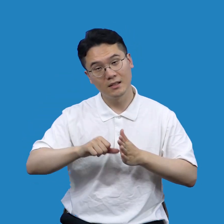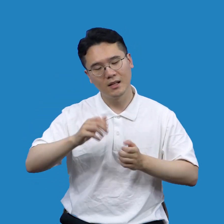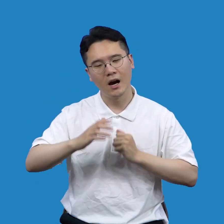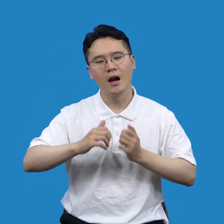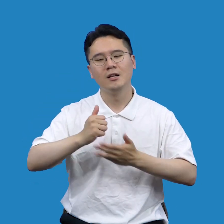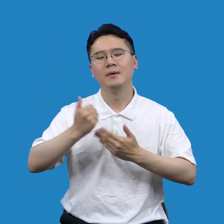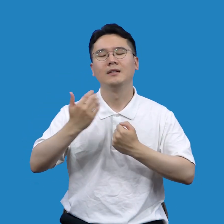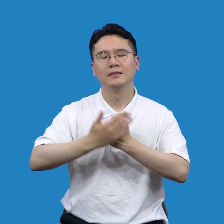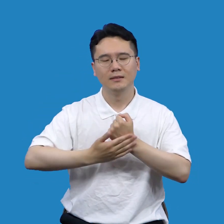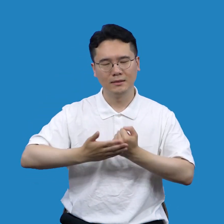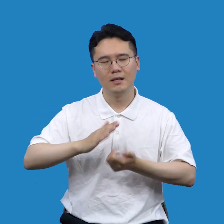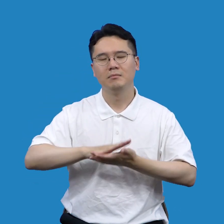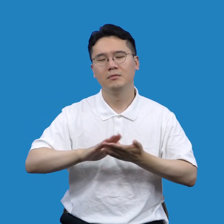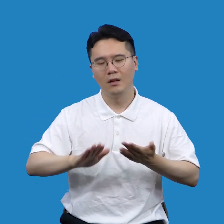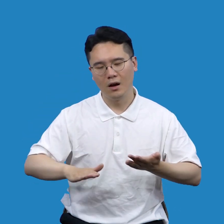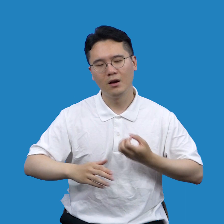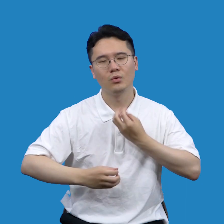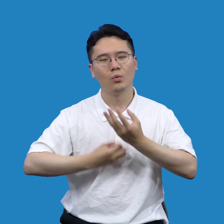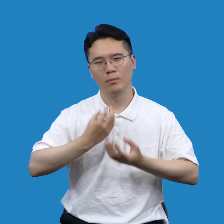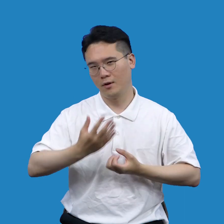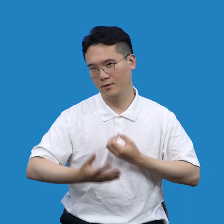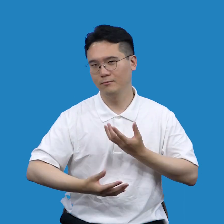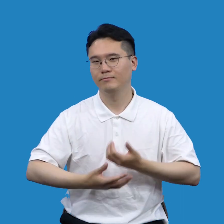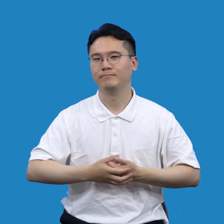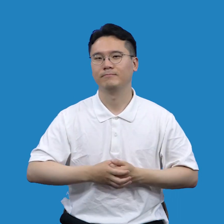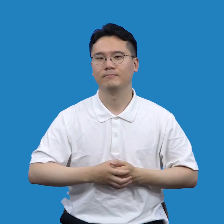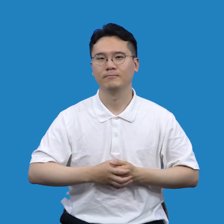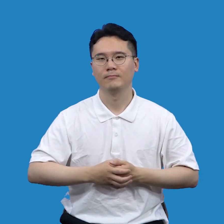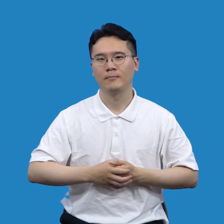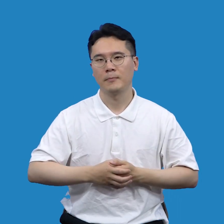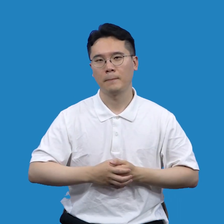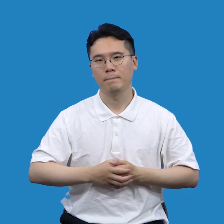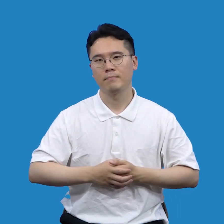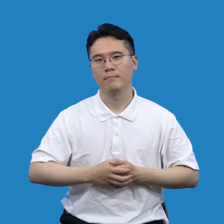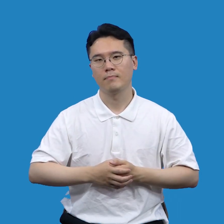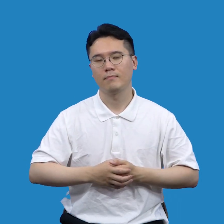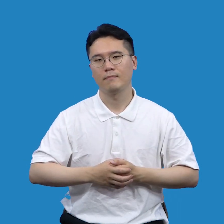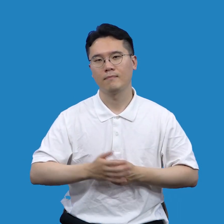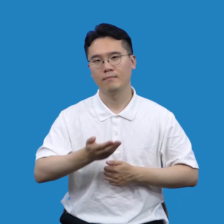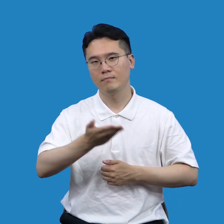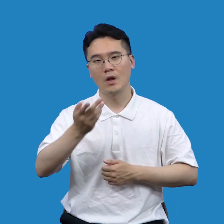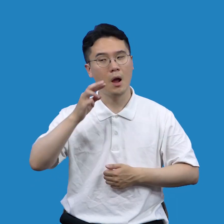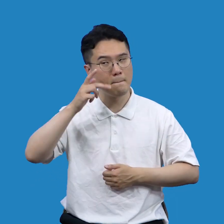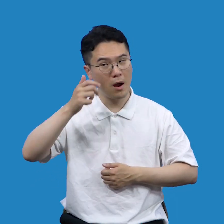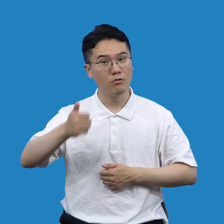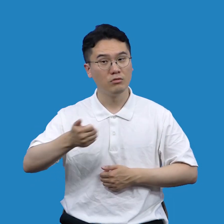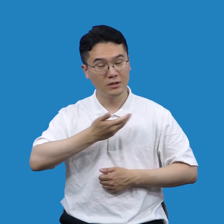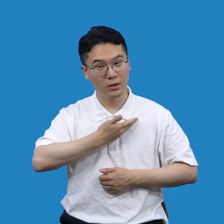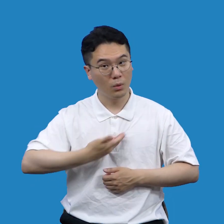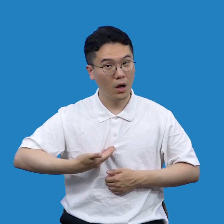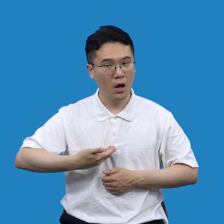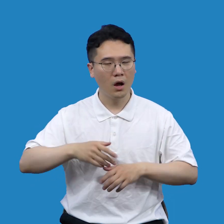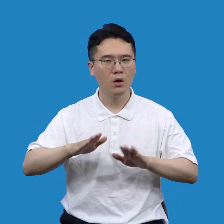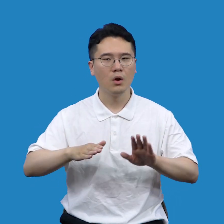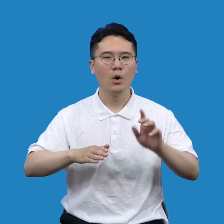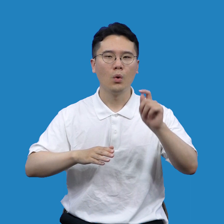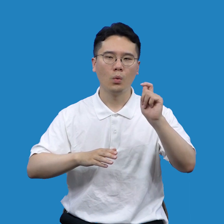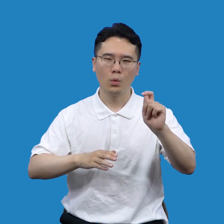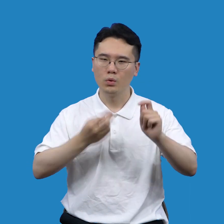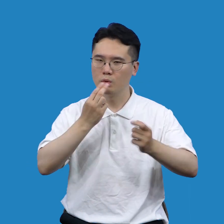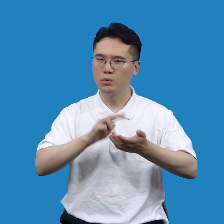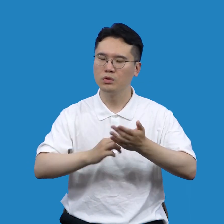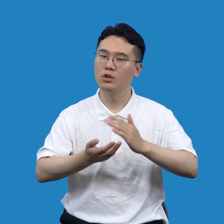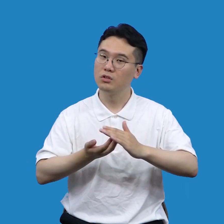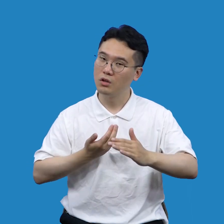하나님의 은혜입니다라는 고백을 계속하는 것입니다. 여러분, 바울 사도가 어느 날 고린도전서